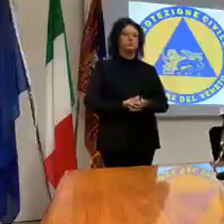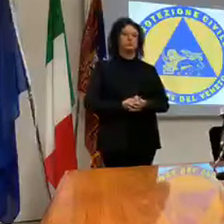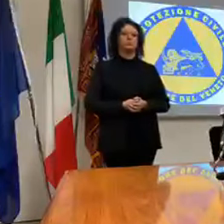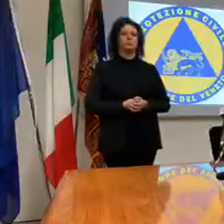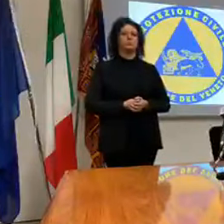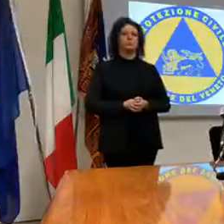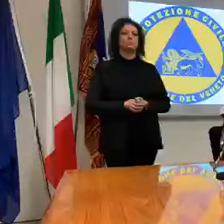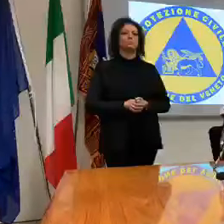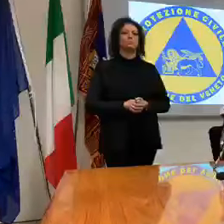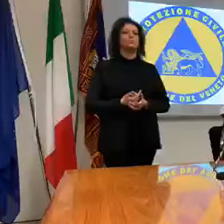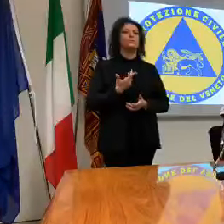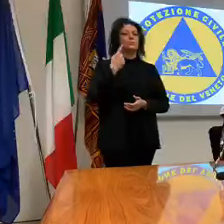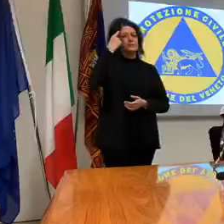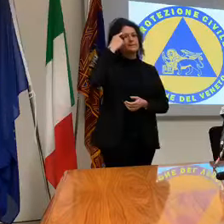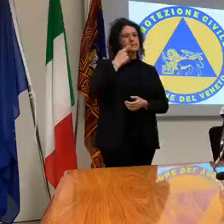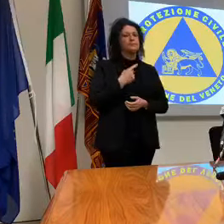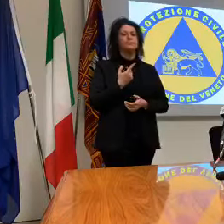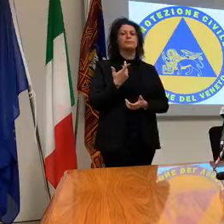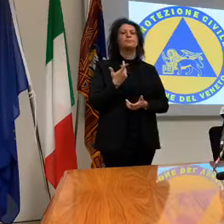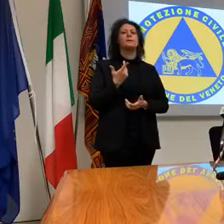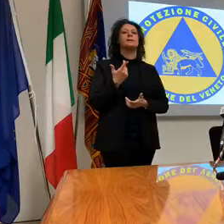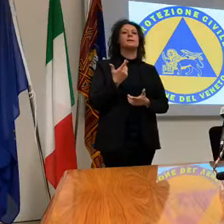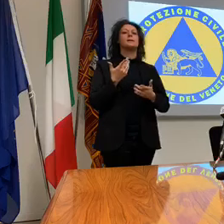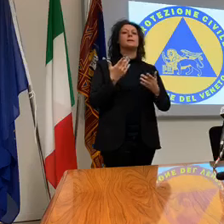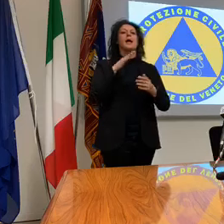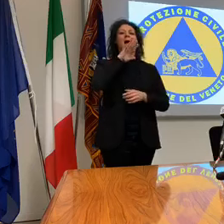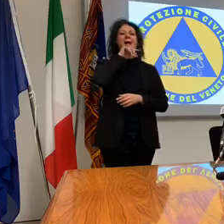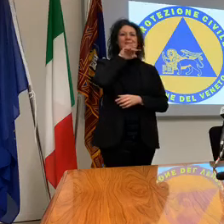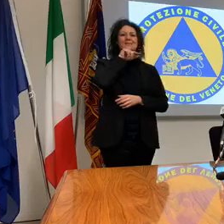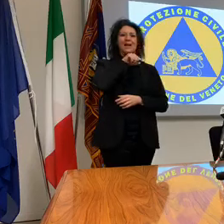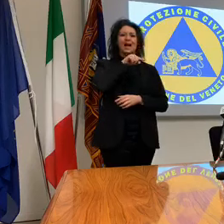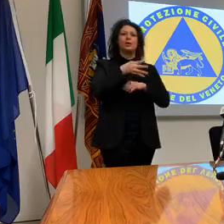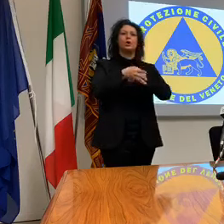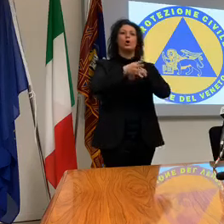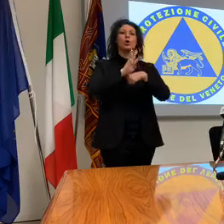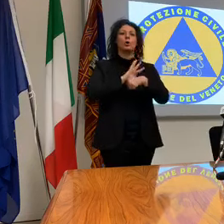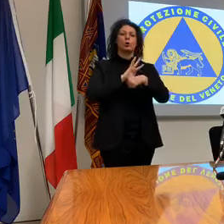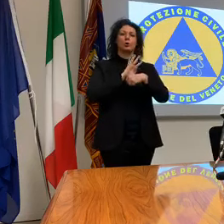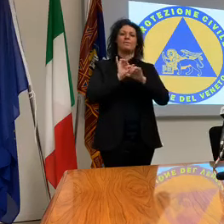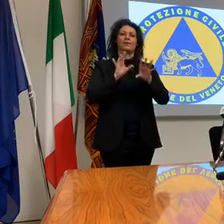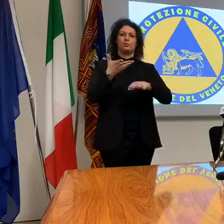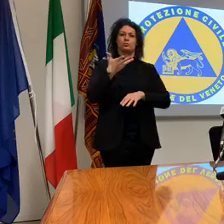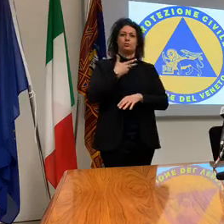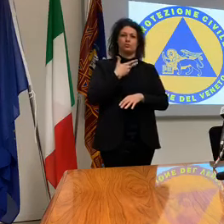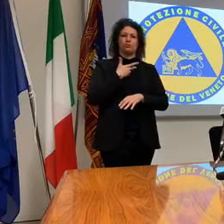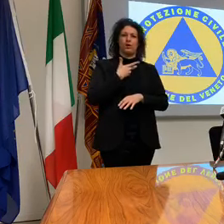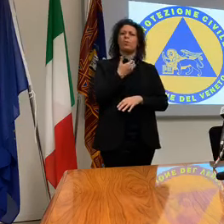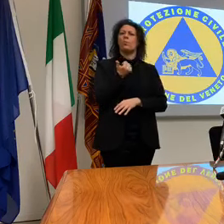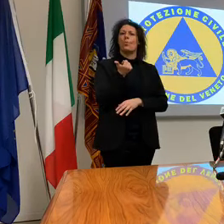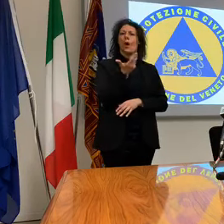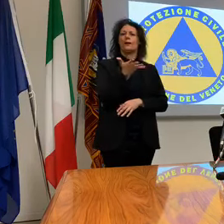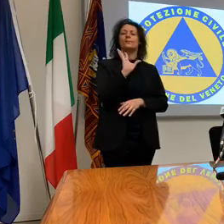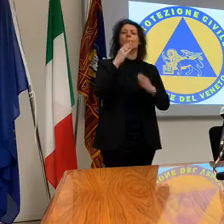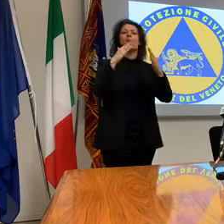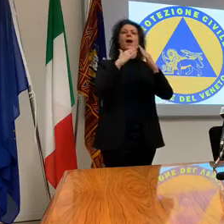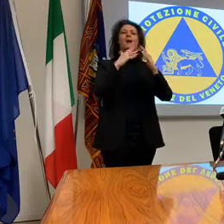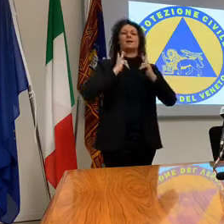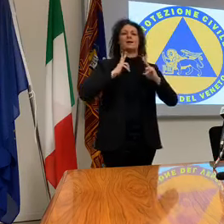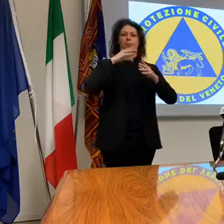quanti sono gli anziani contagiati nelle strutture. Mi permetto, Assessore, di a questo punto di chiederti se oggi possiamo rendere